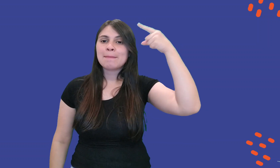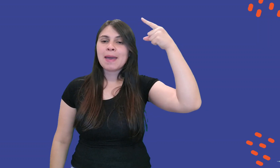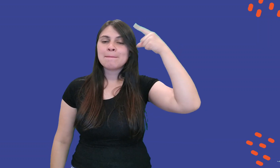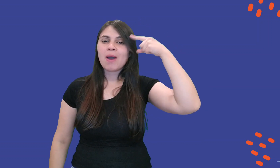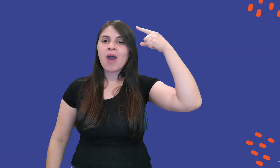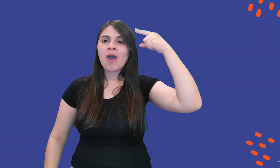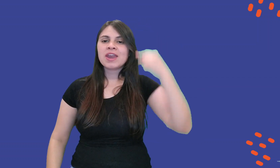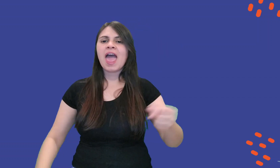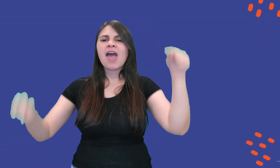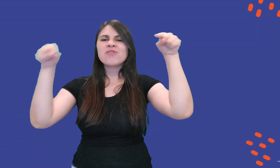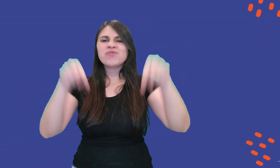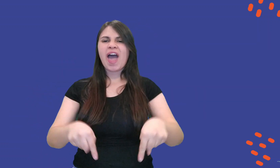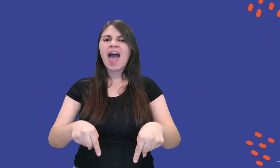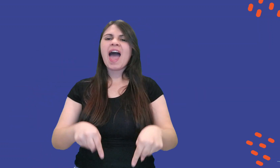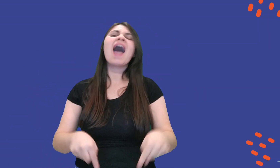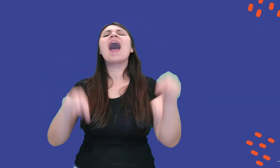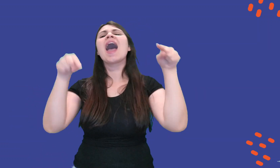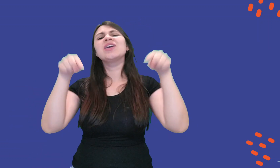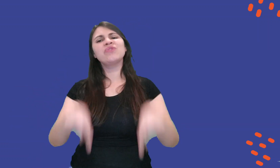na memória vai